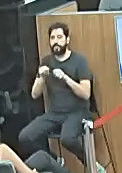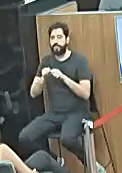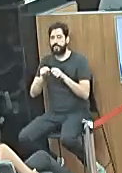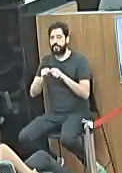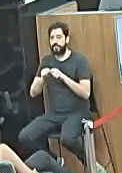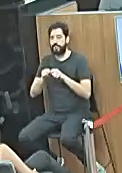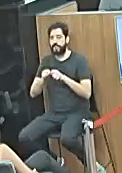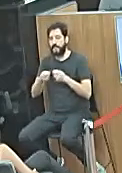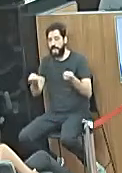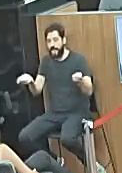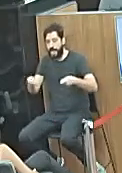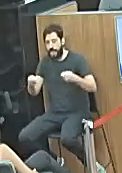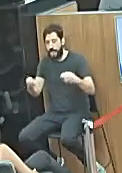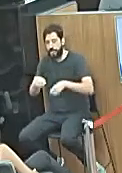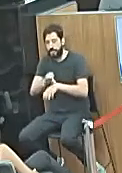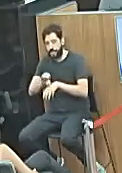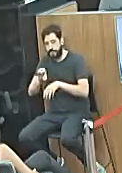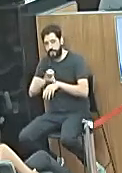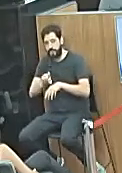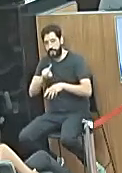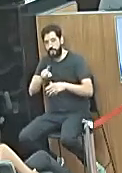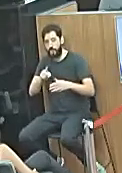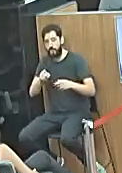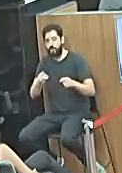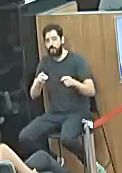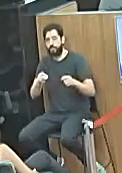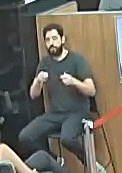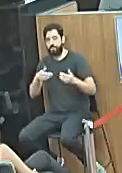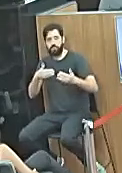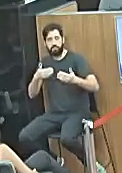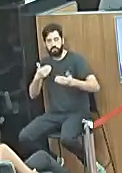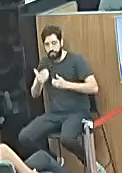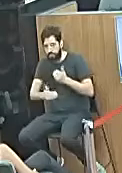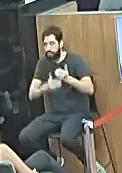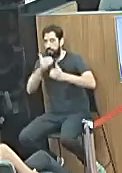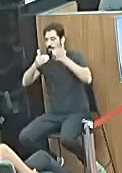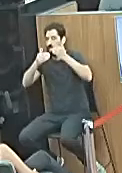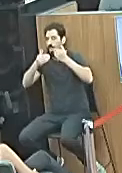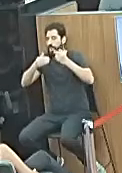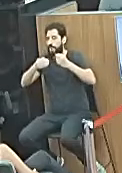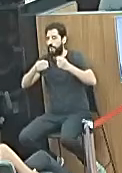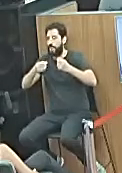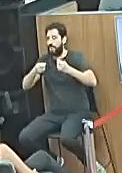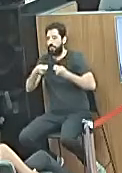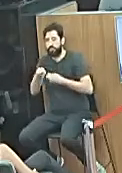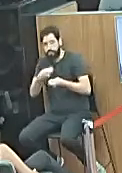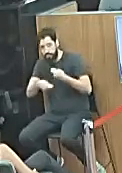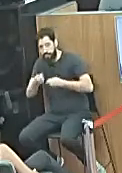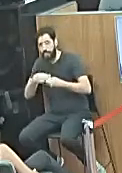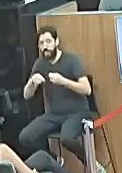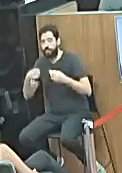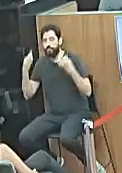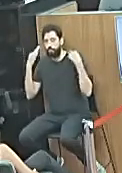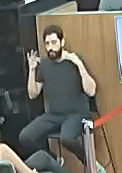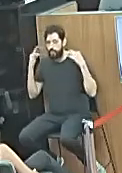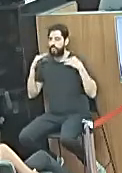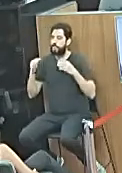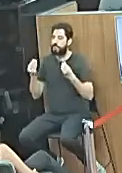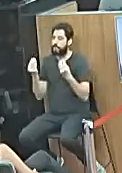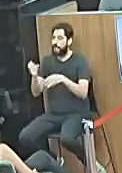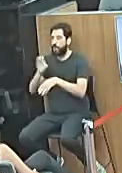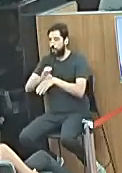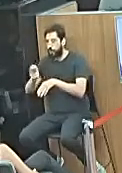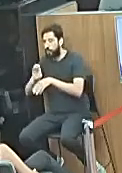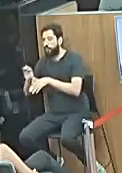capacitação para o desenvolvimento da cadeia produtiva do turismo com a oferta de cursos oficinas e treinamentos